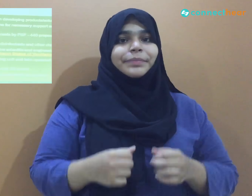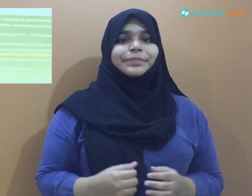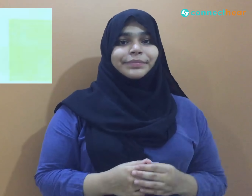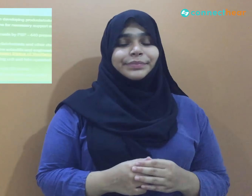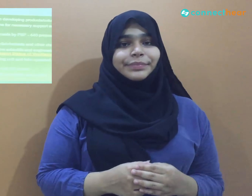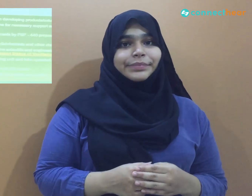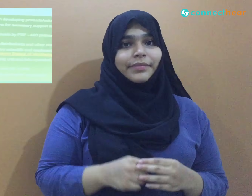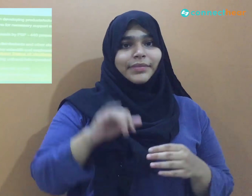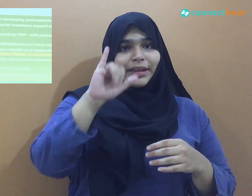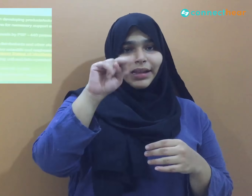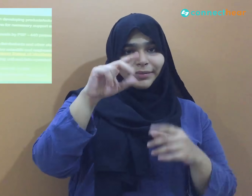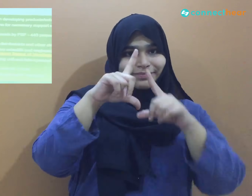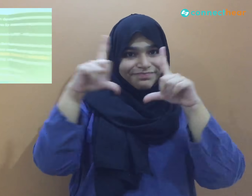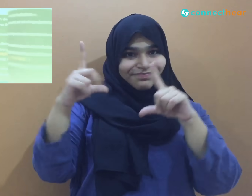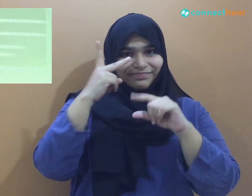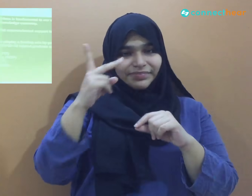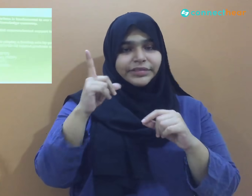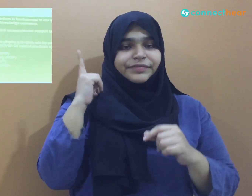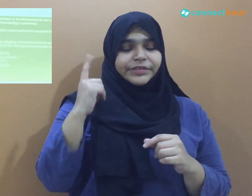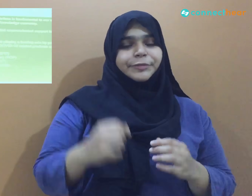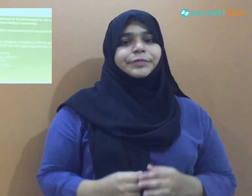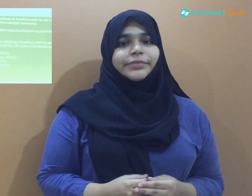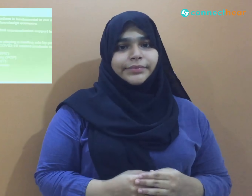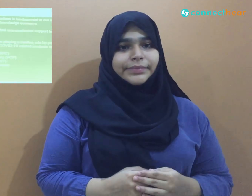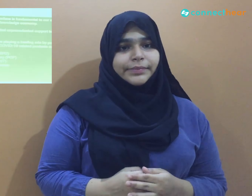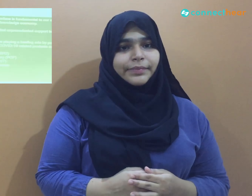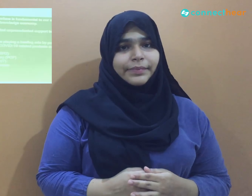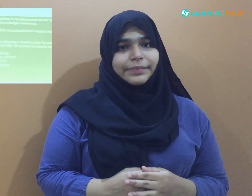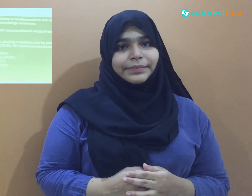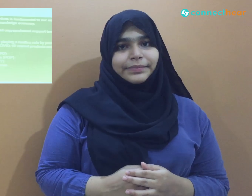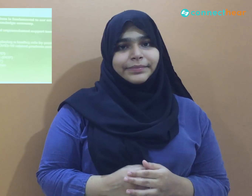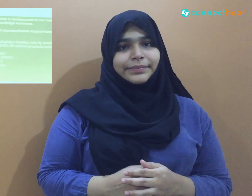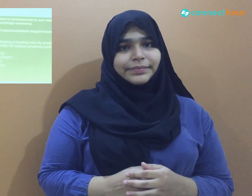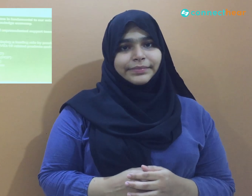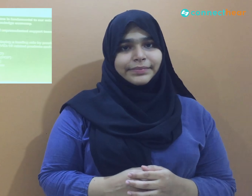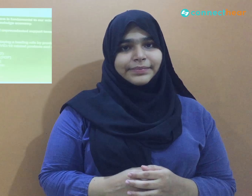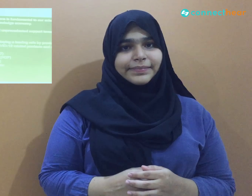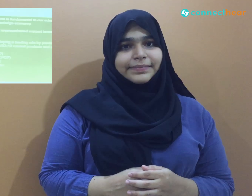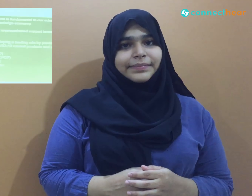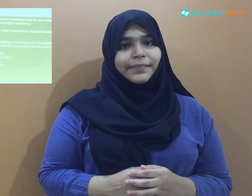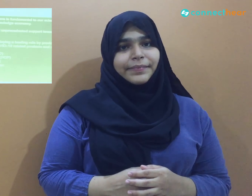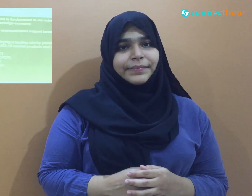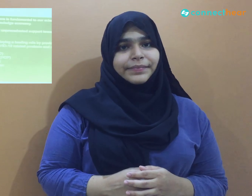لنک یہ پیچھے چلا گیا,